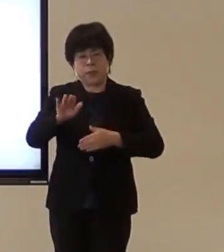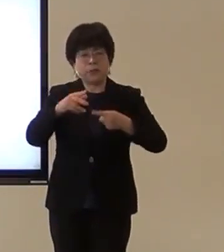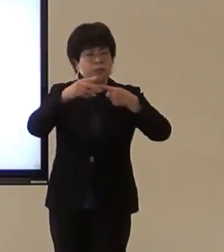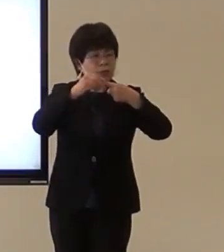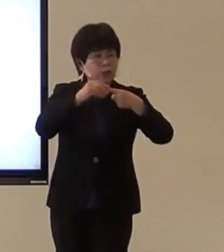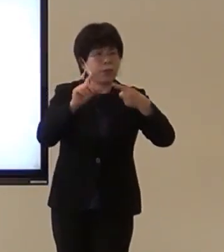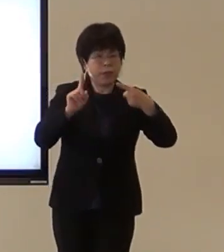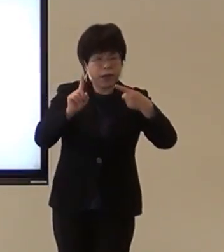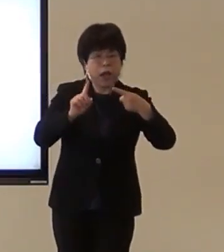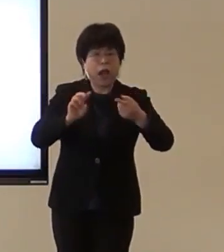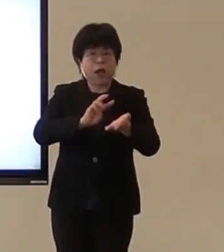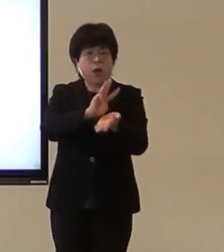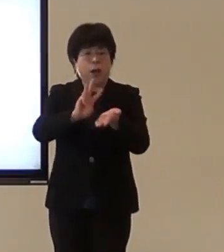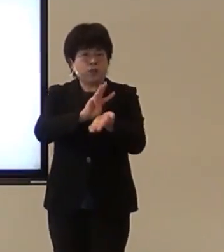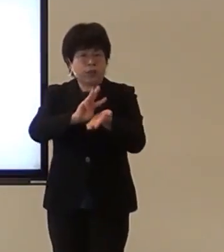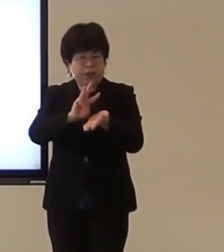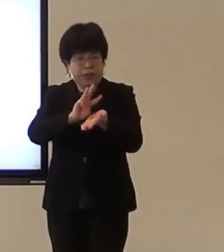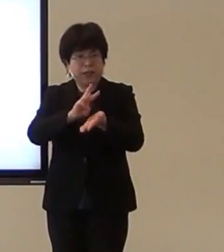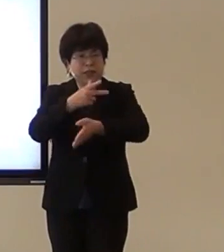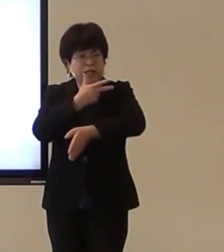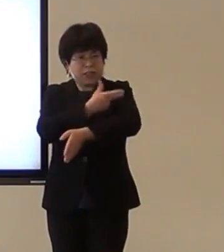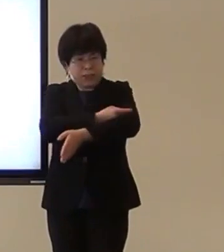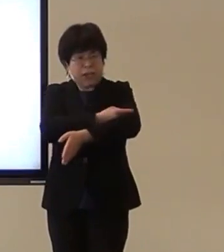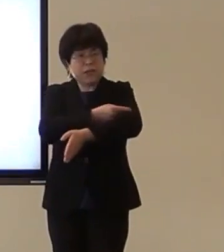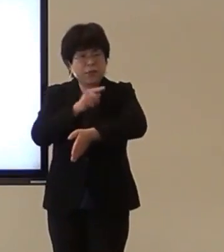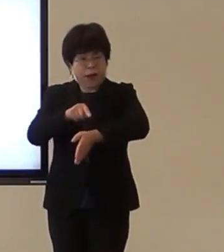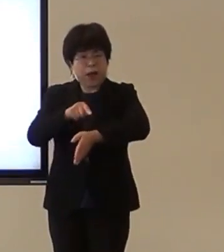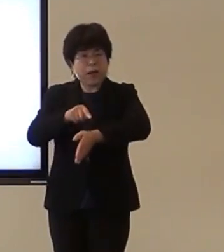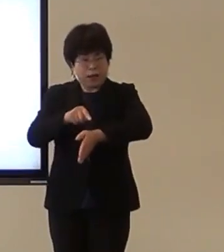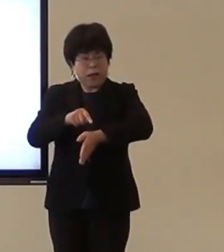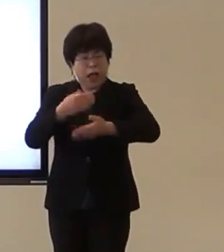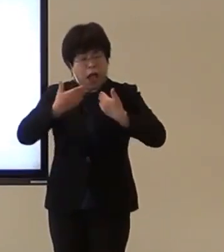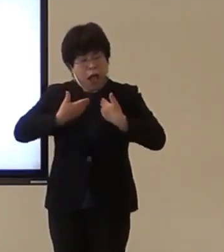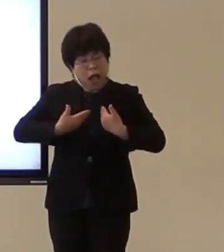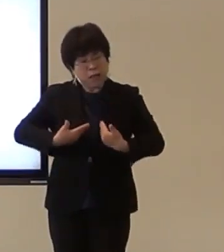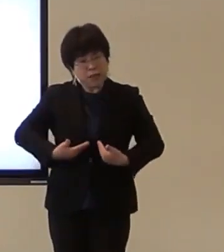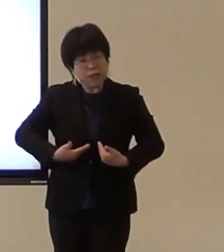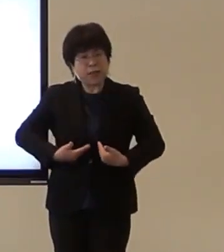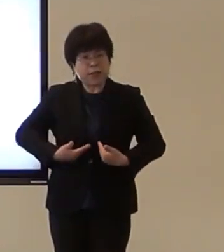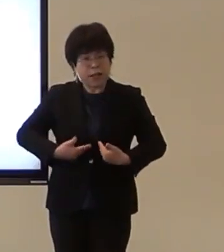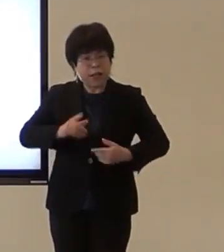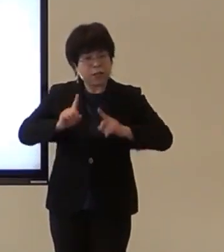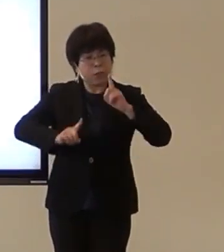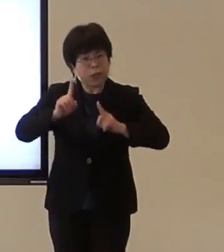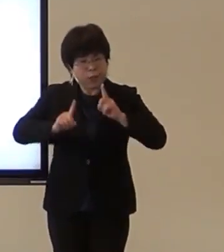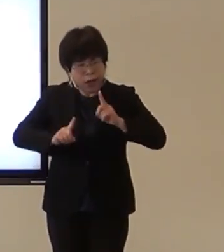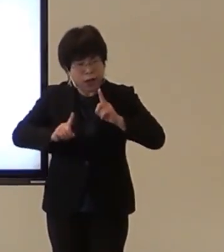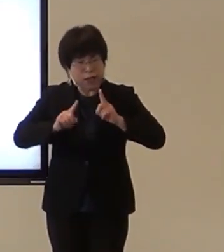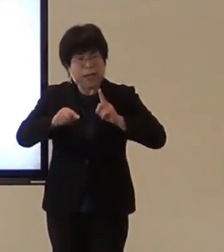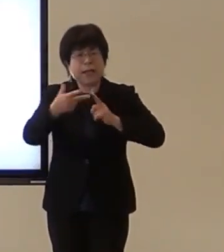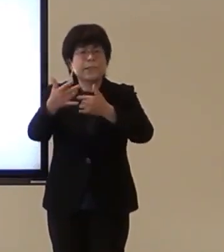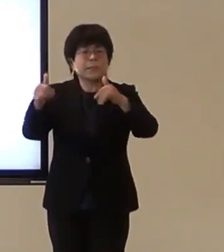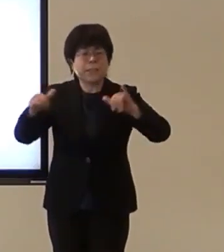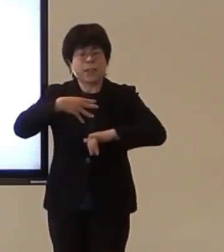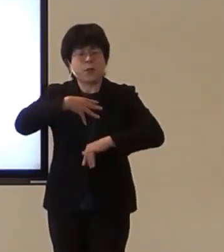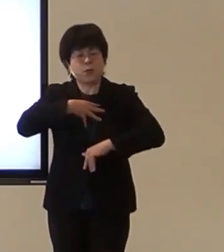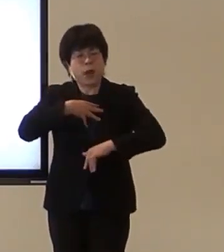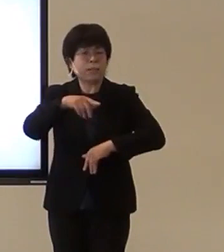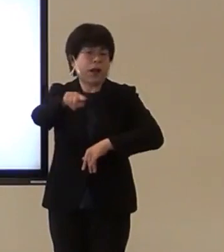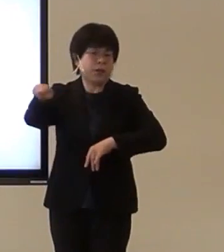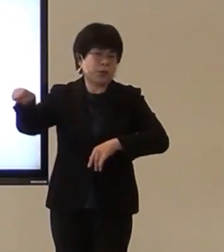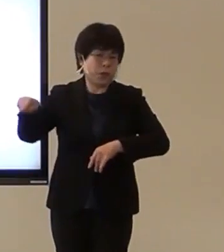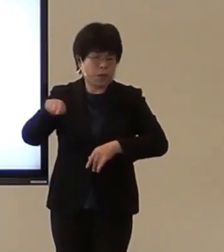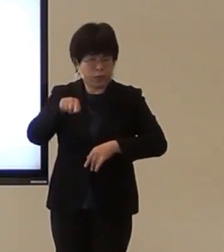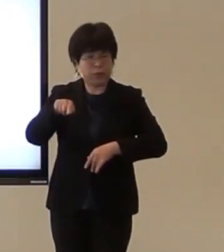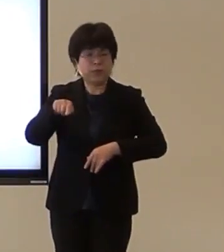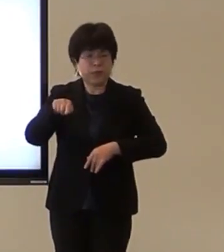1つ目はワクチンに対する長期的な安全性にご不安を抱えている市民の皆様も多いと思いますので、